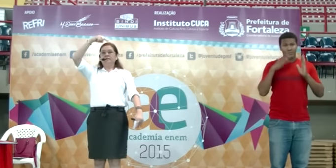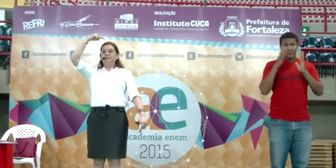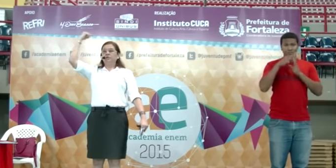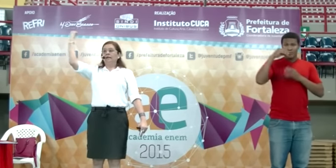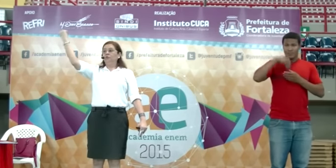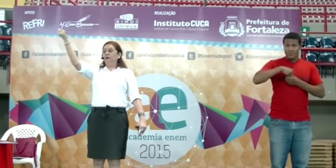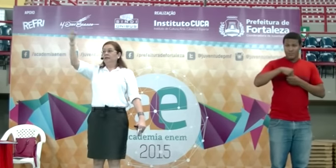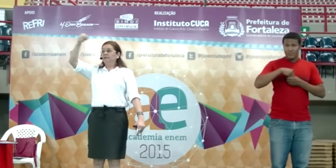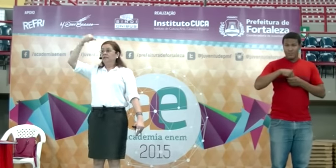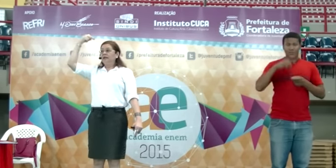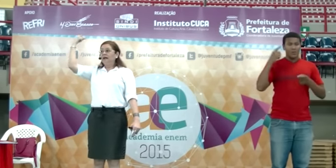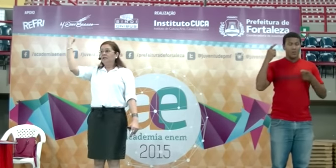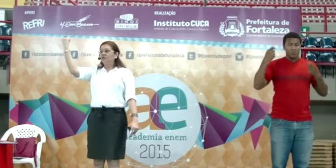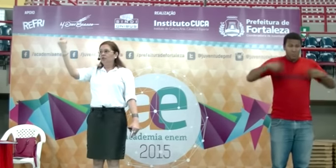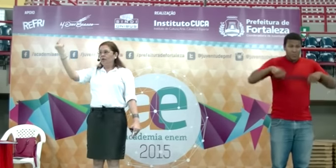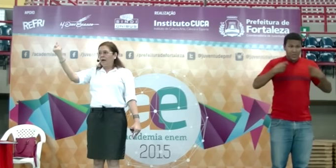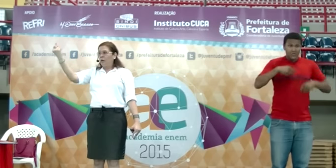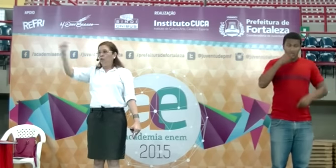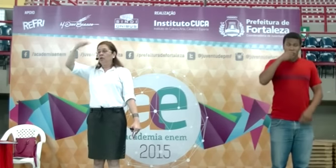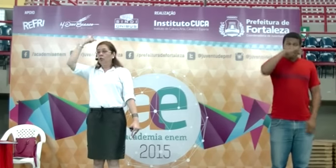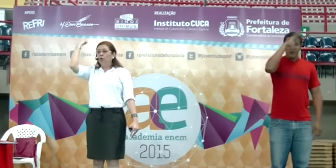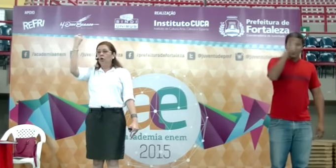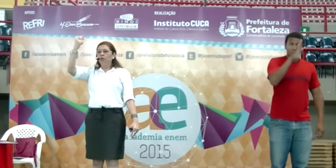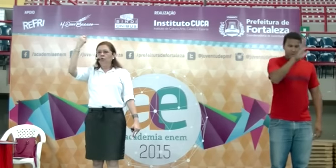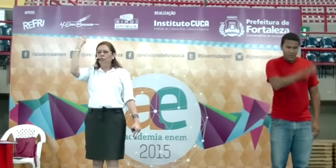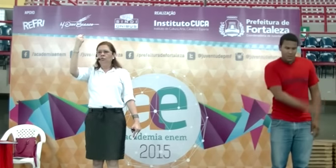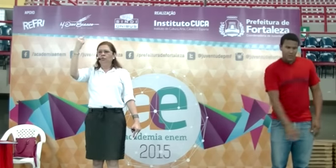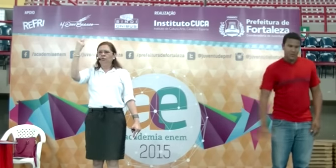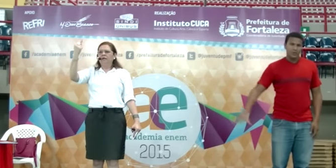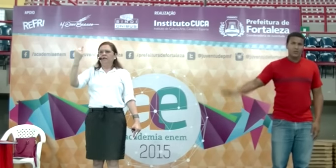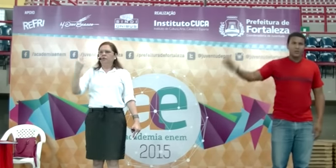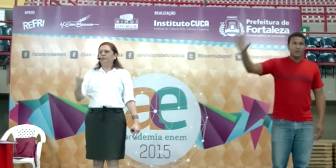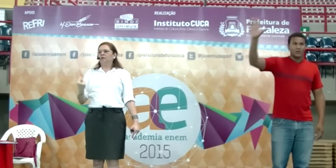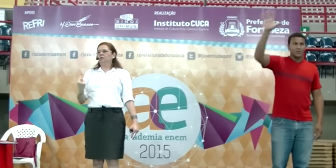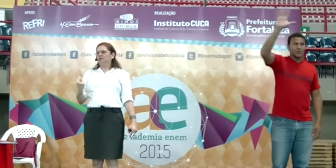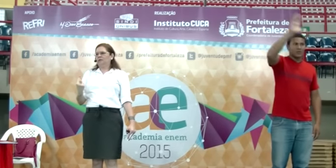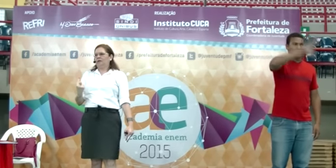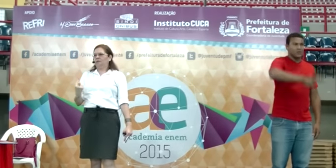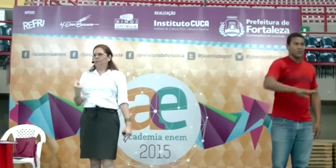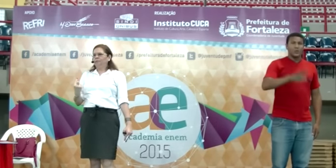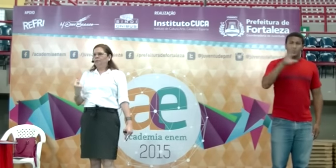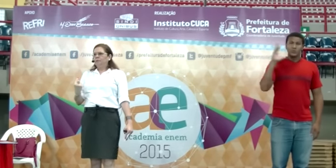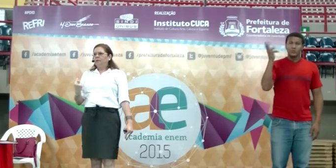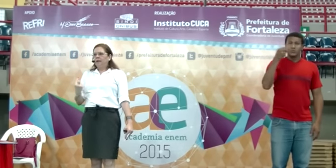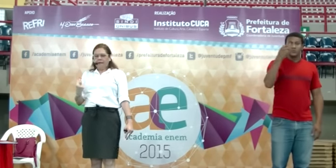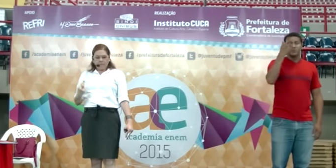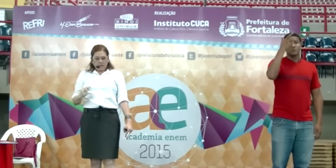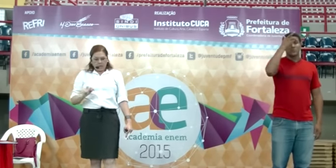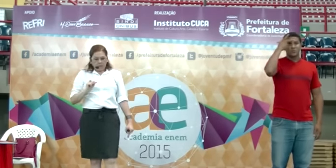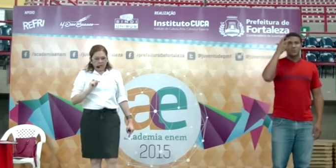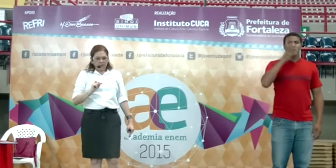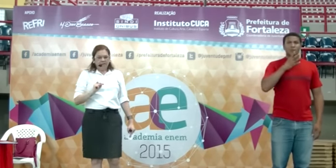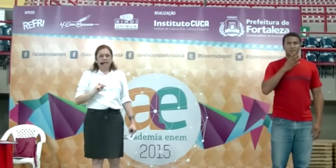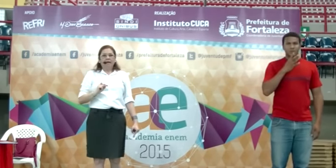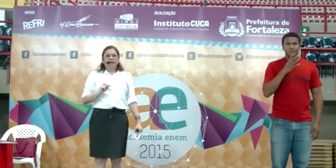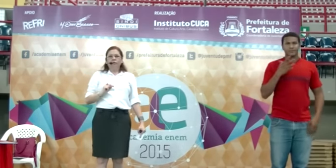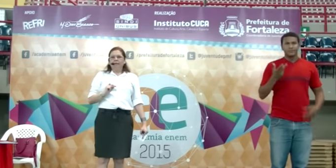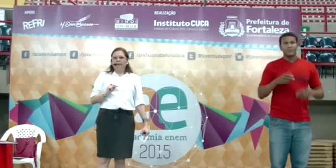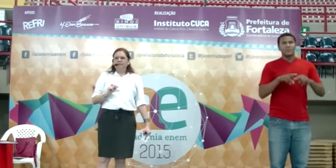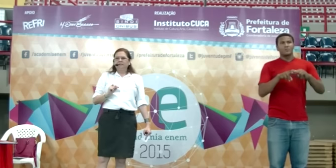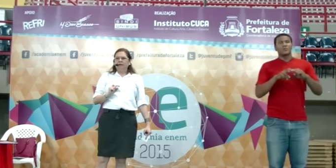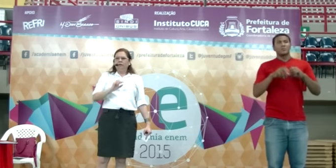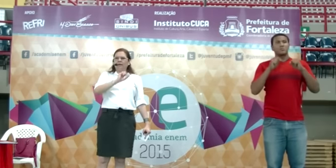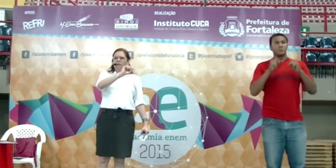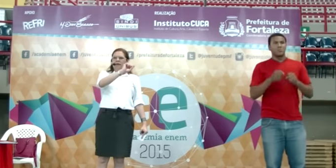exemplo tem que ser de natureza nacional, que todo mundo tenha tomado conhecimento. Tá? Pode ser